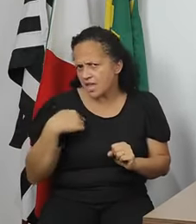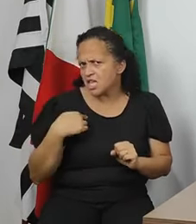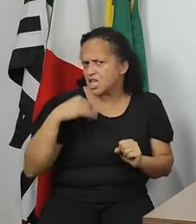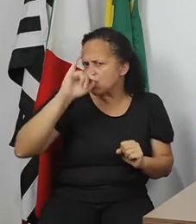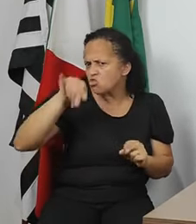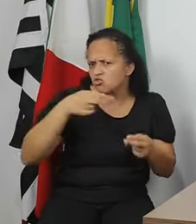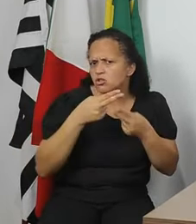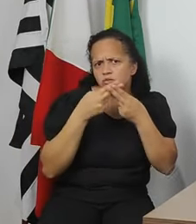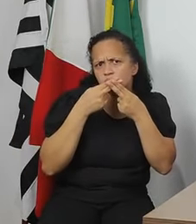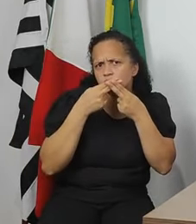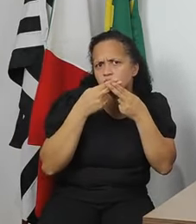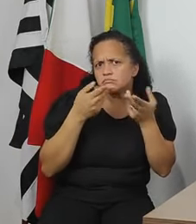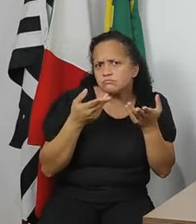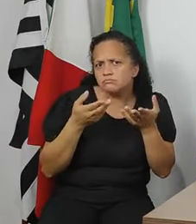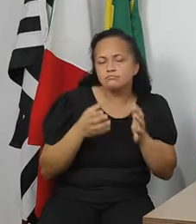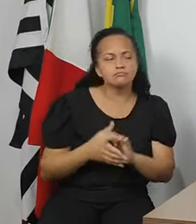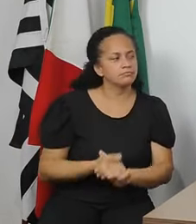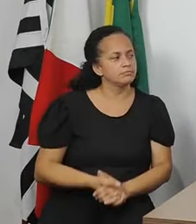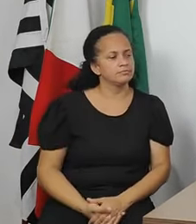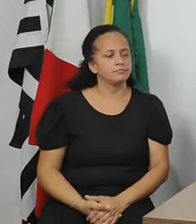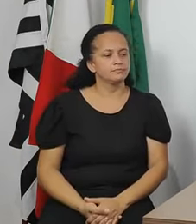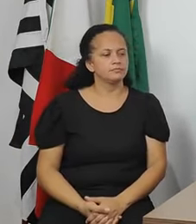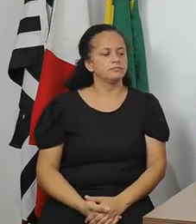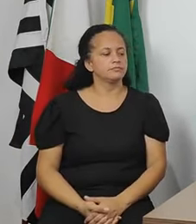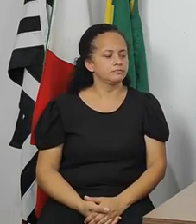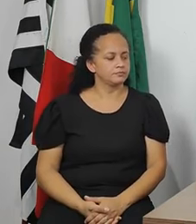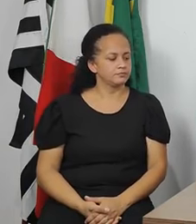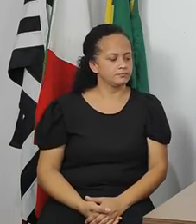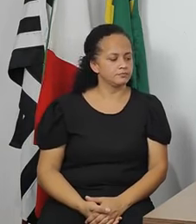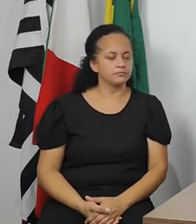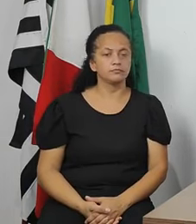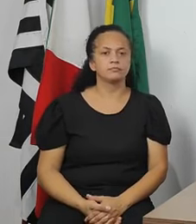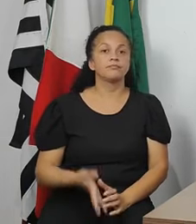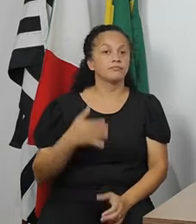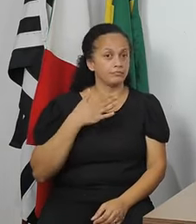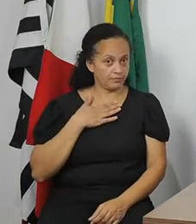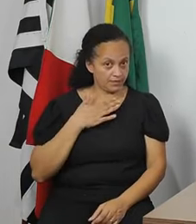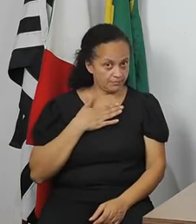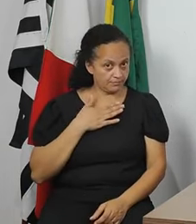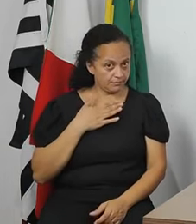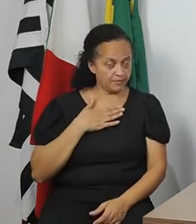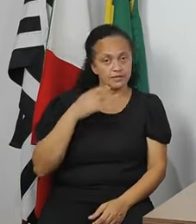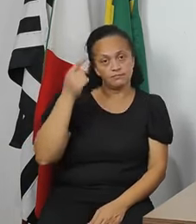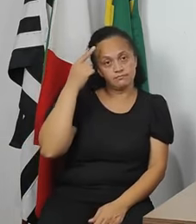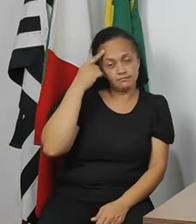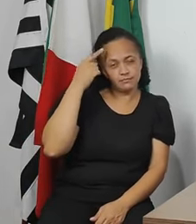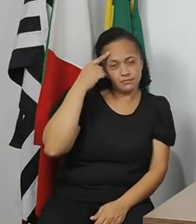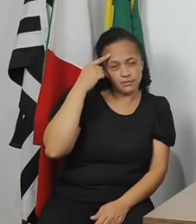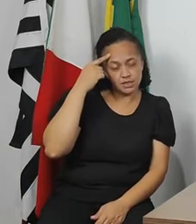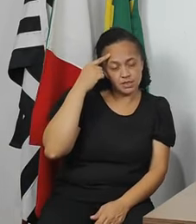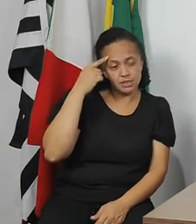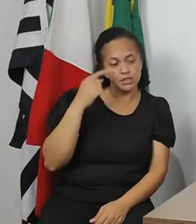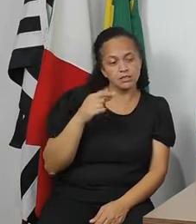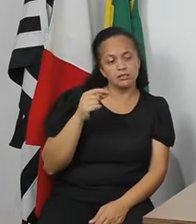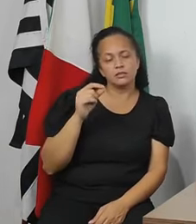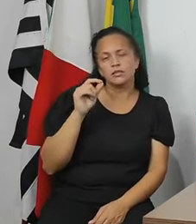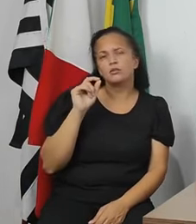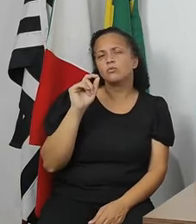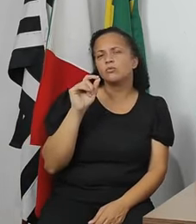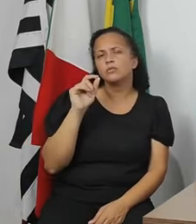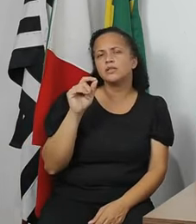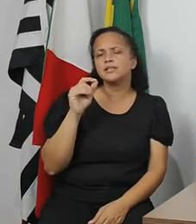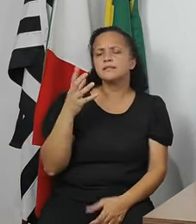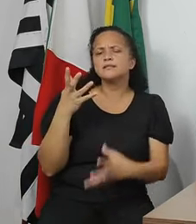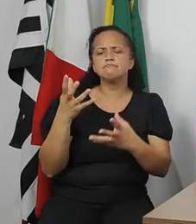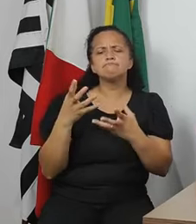enfim. Acho que, para mim, a grande reflexão aqui qual que é a intenção,